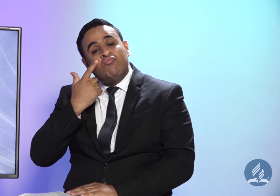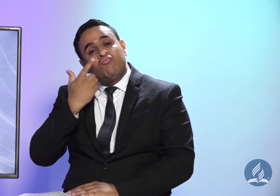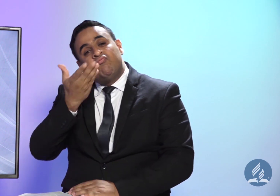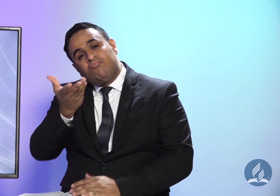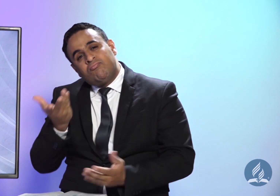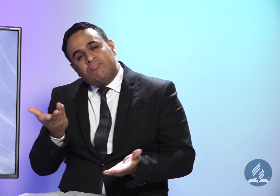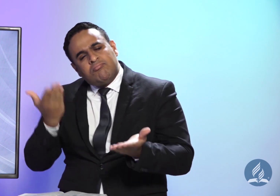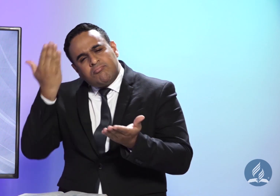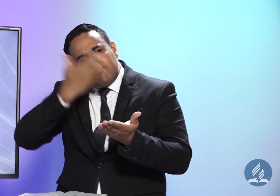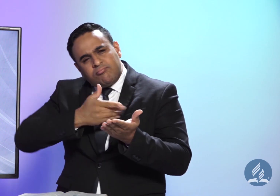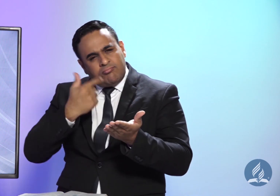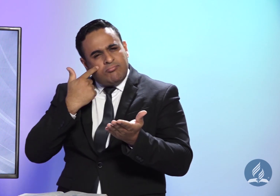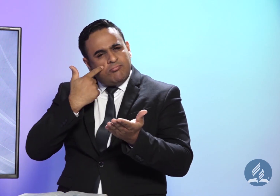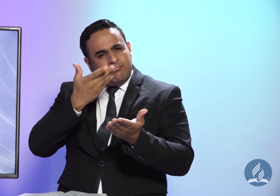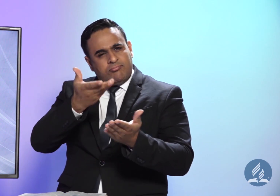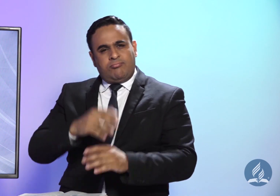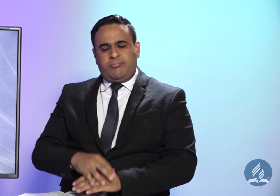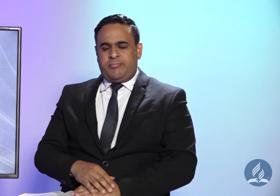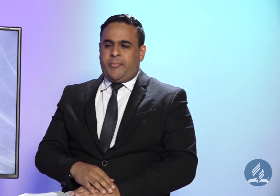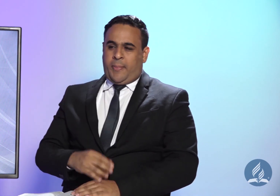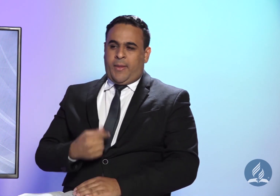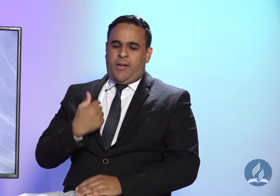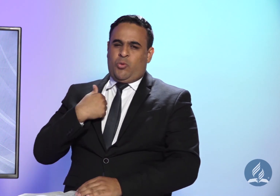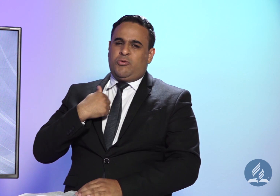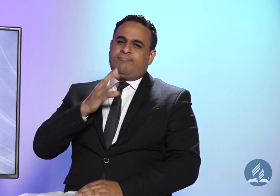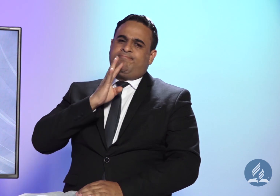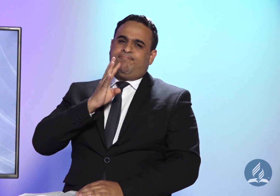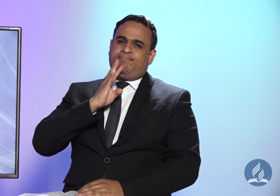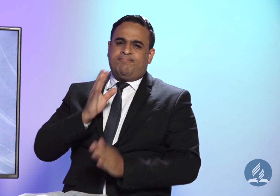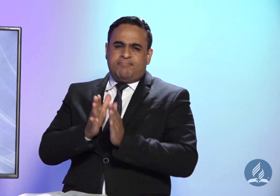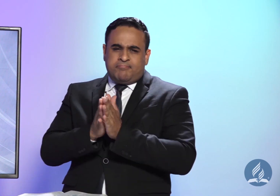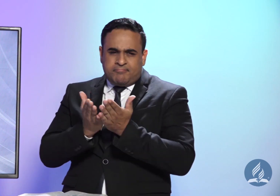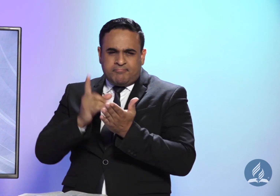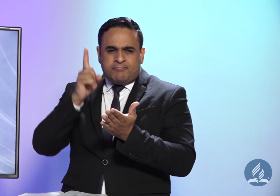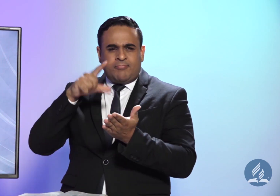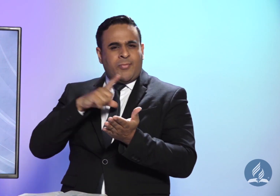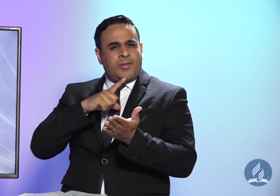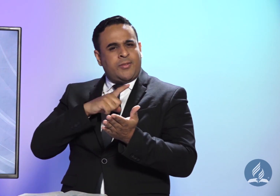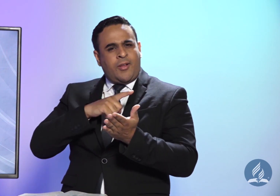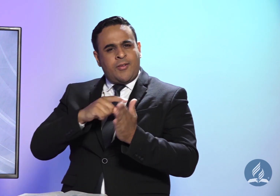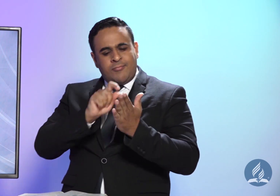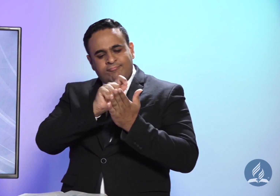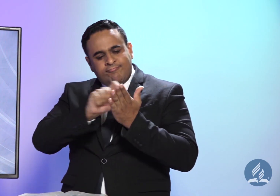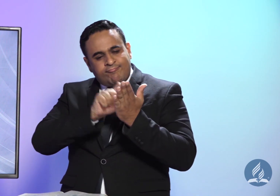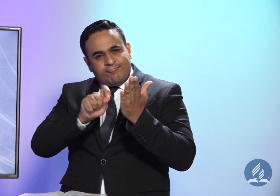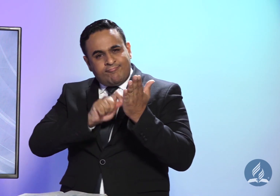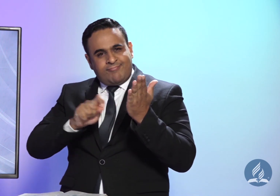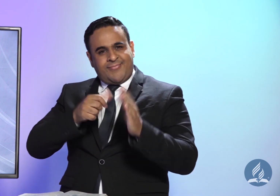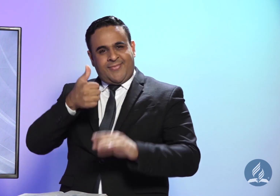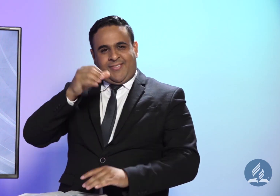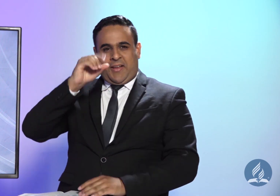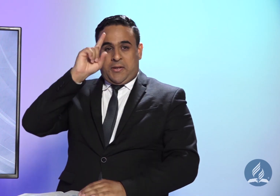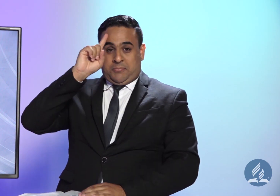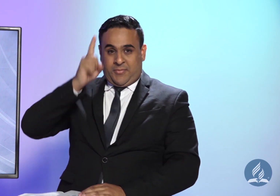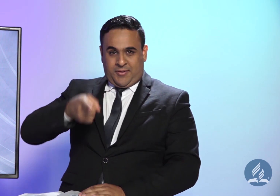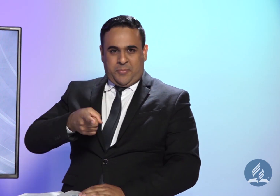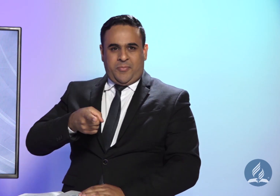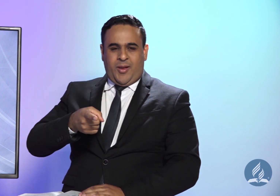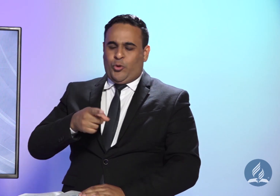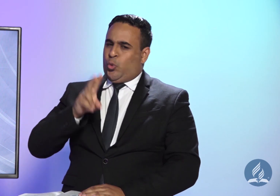Bíblia. Ele falou, então me mostra. Eu falei, sim, está escrito na Bíblia em algum lugar. Aí ele me perguntou, tá, se está escrito, me